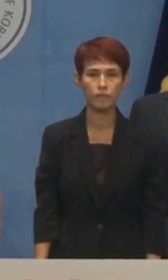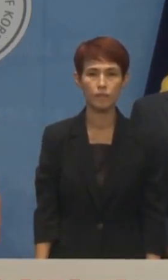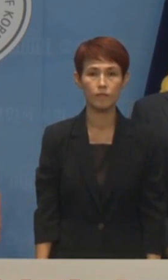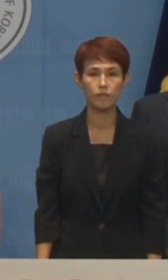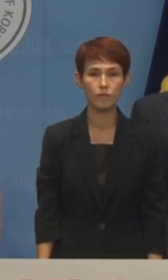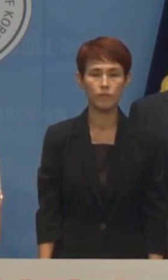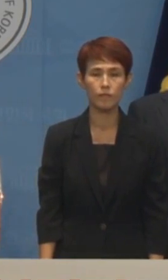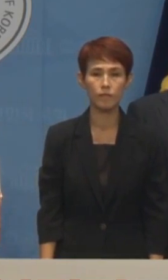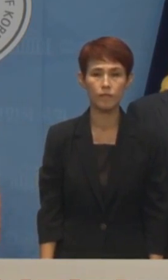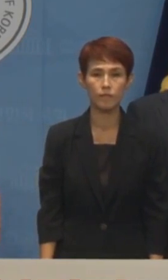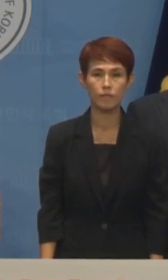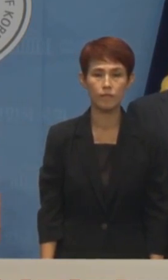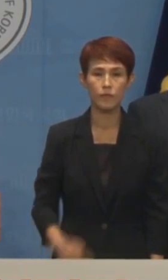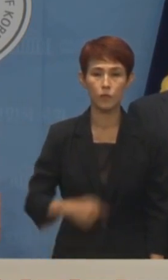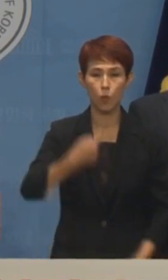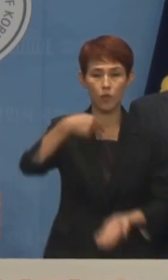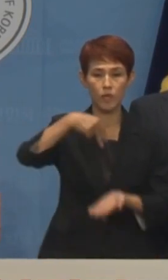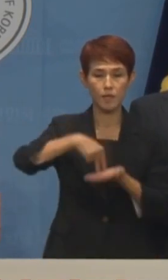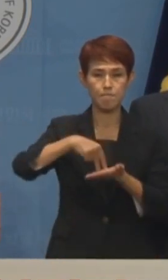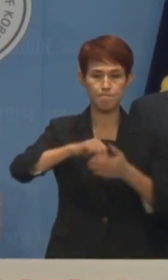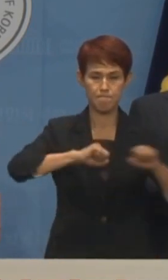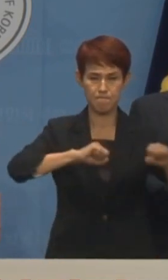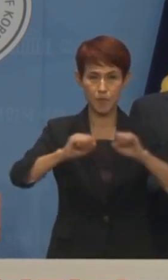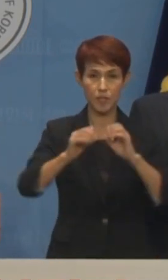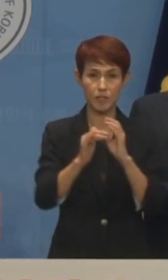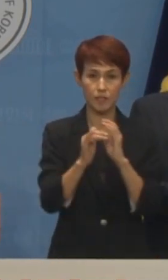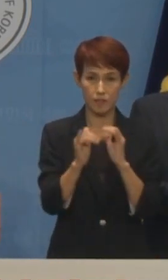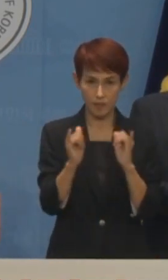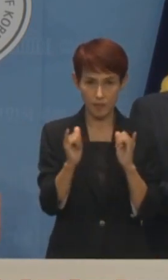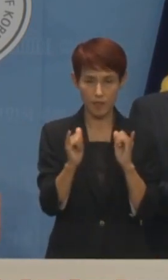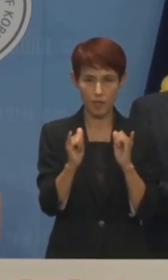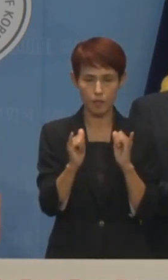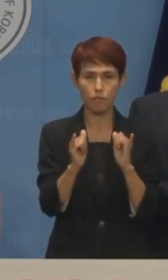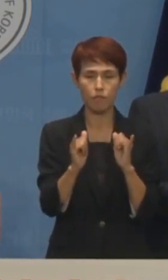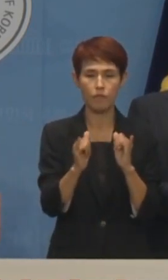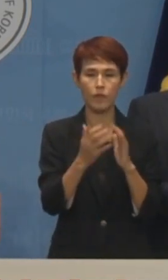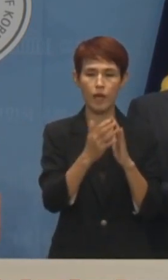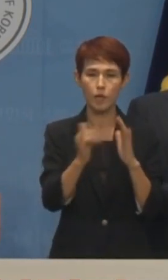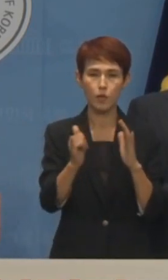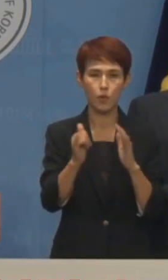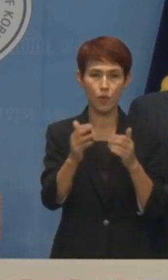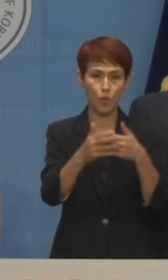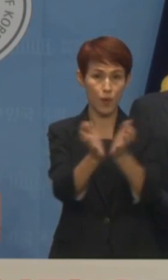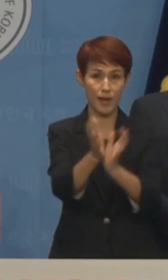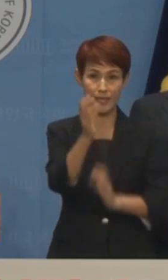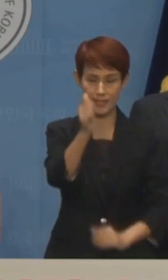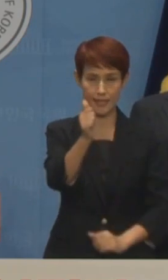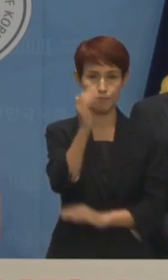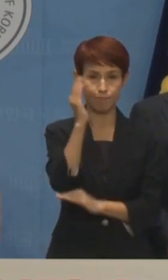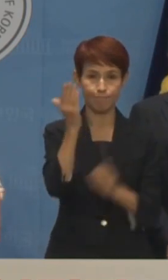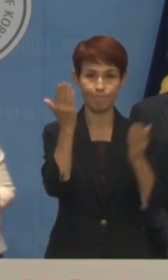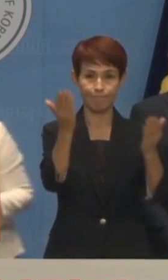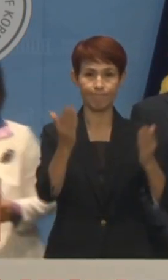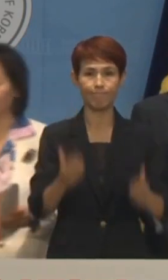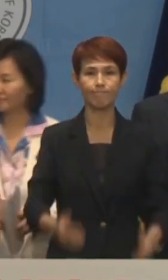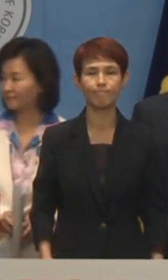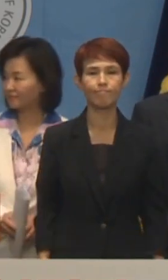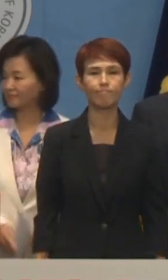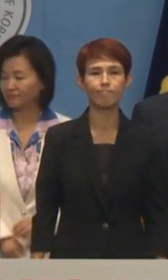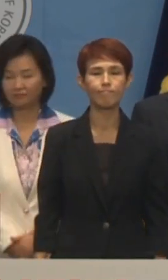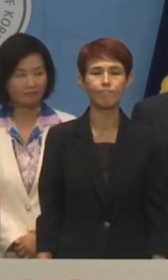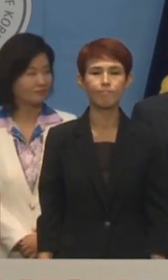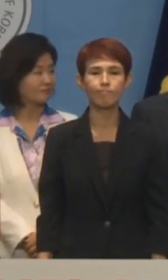네, 다음 발언은 독립유공자 유족회 회장님이신 김삼열 선생님의 말씀을 들어보도록 하겠습니다.